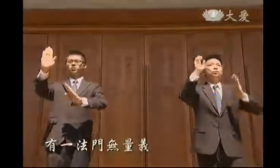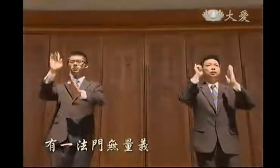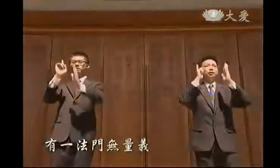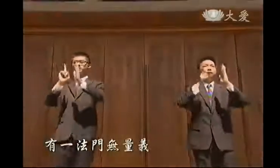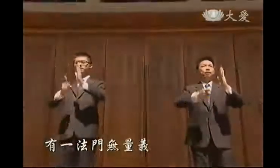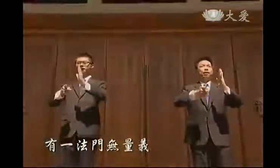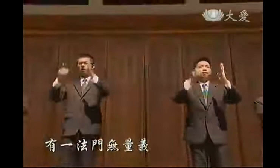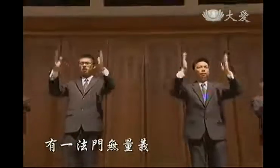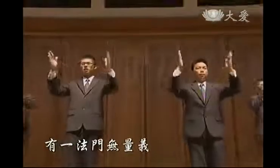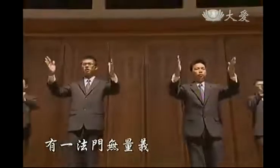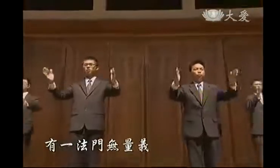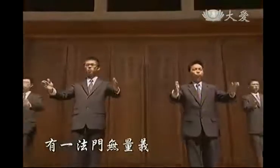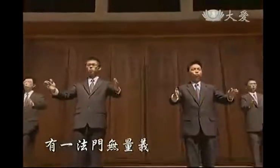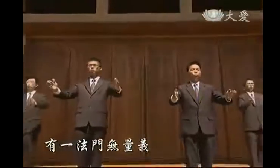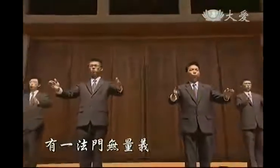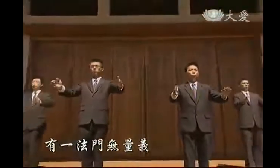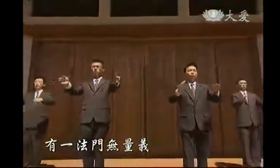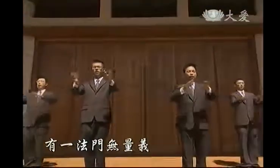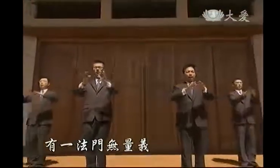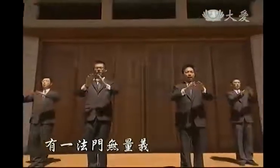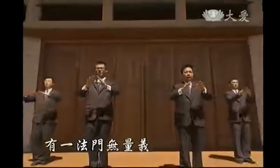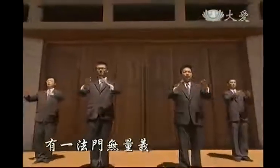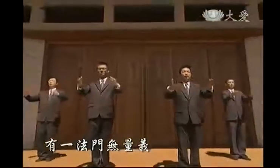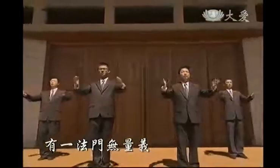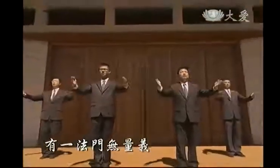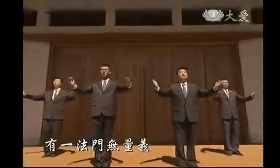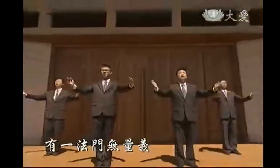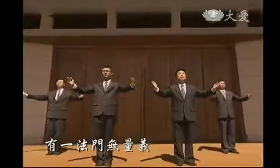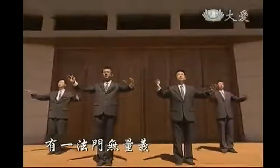有一法门无量义，